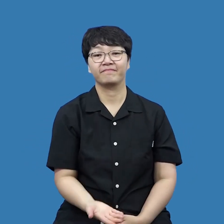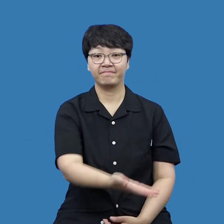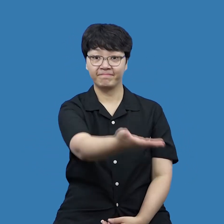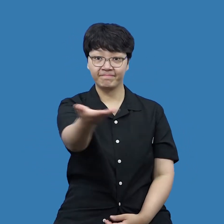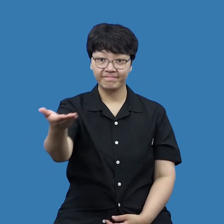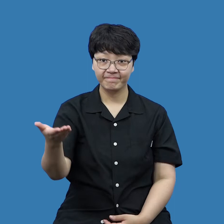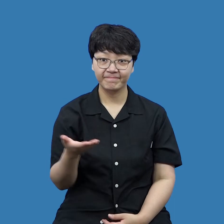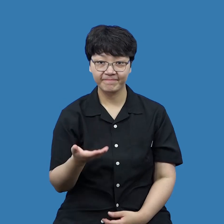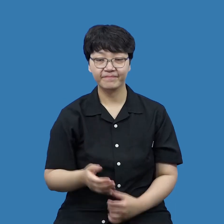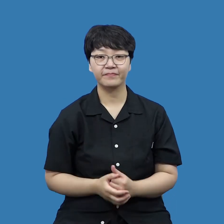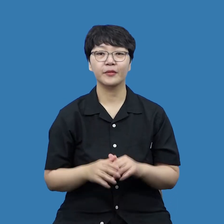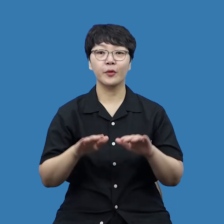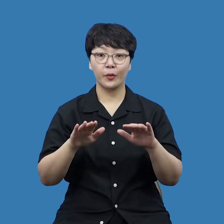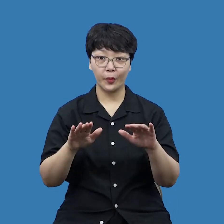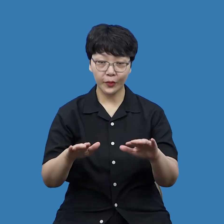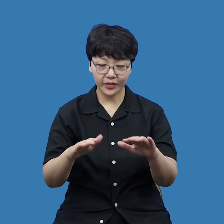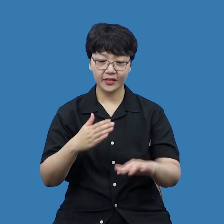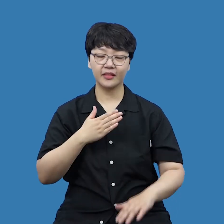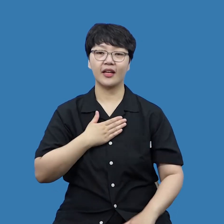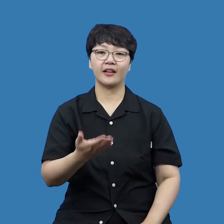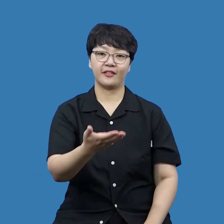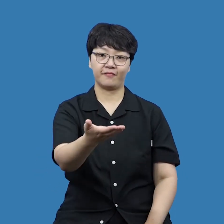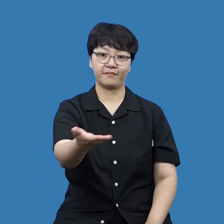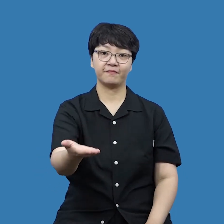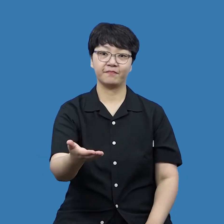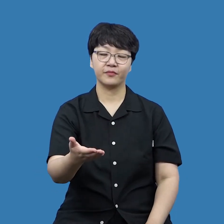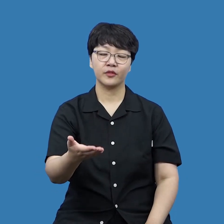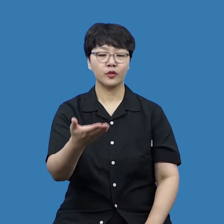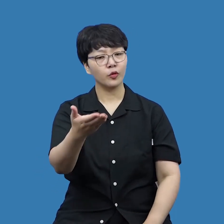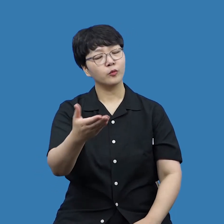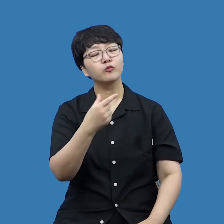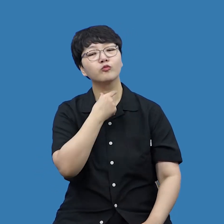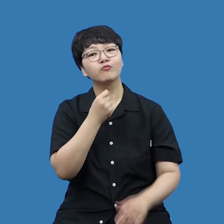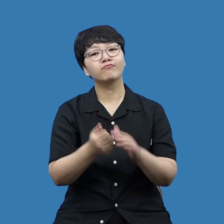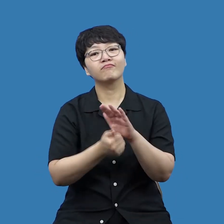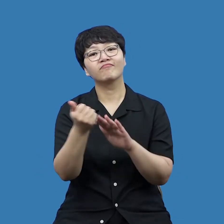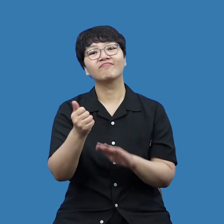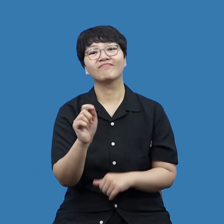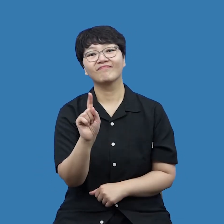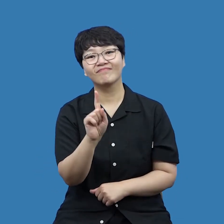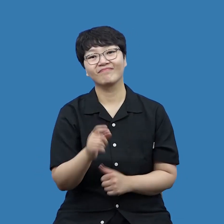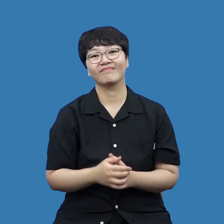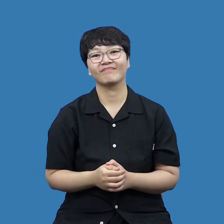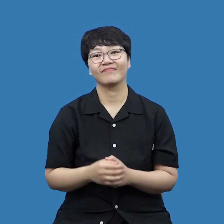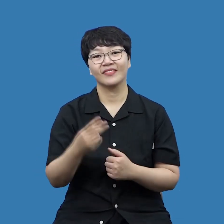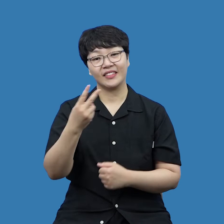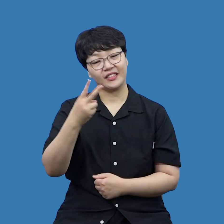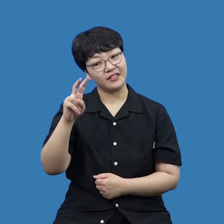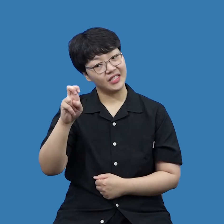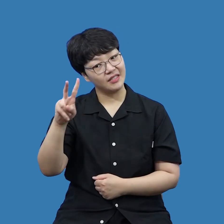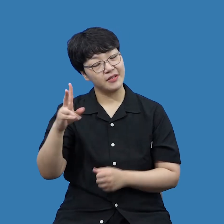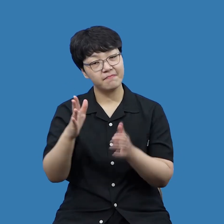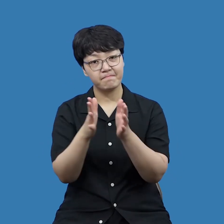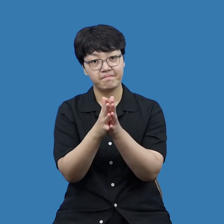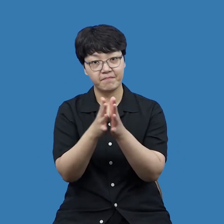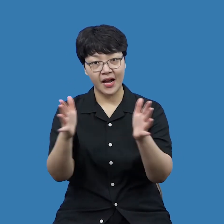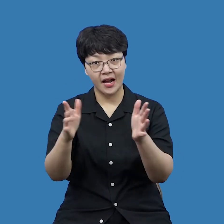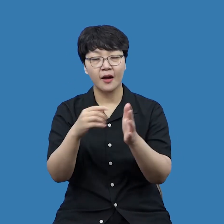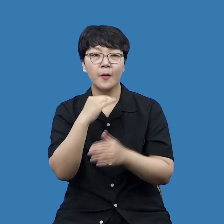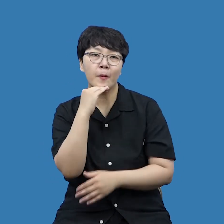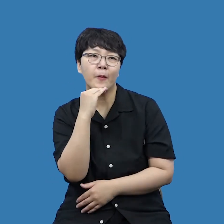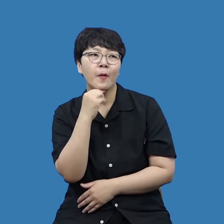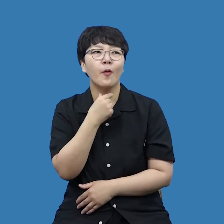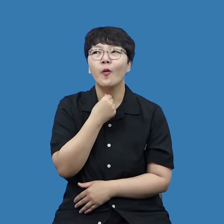여러분, 오늘 여러분과 저는 어떤 꿈을 갖고 계십니까? 새해인데 당신의 꿈은 뭔지요?